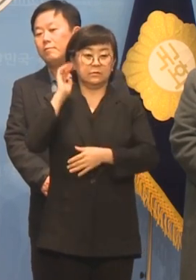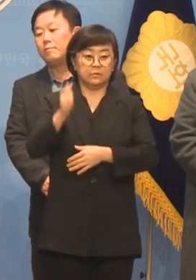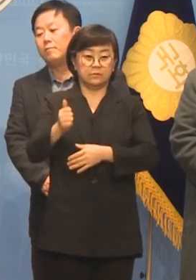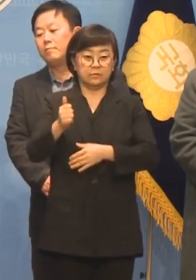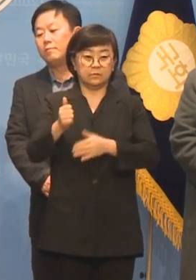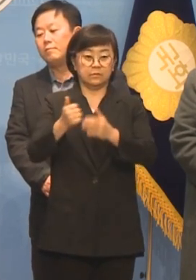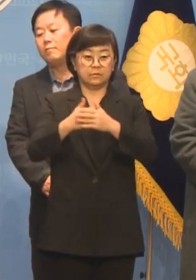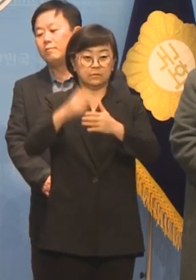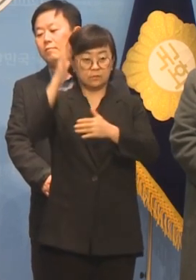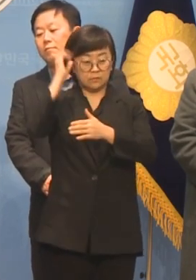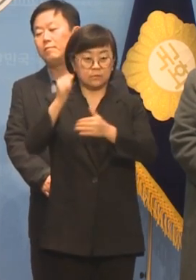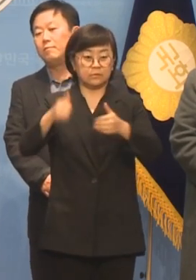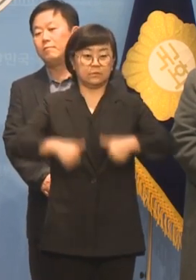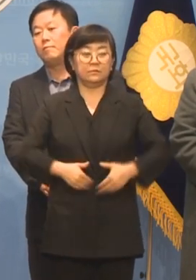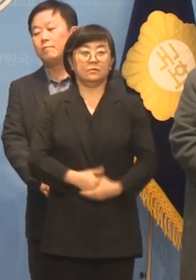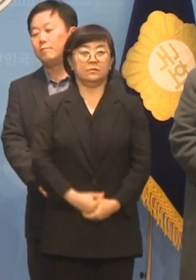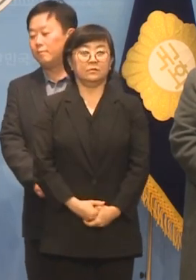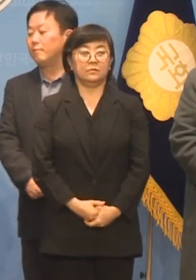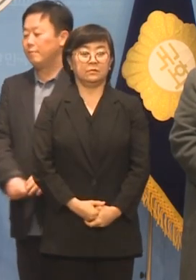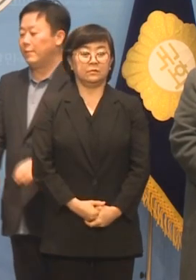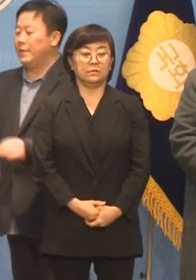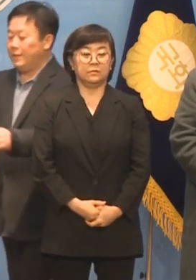대통령은 명심해야 할 것입니다.